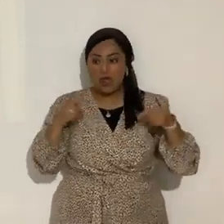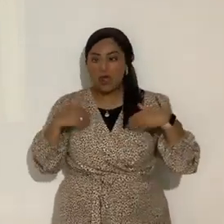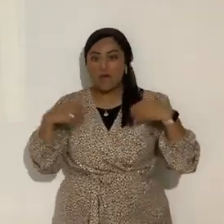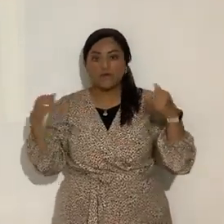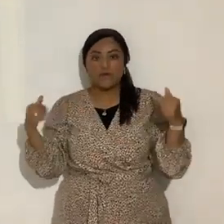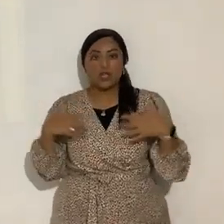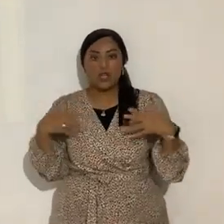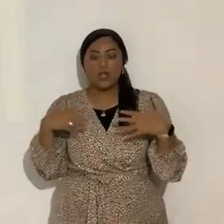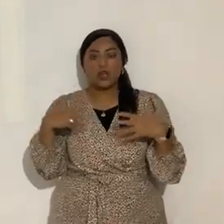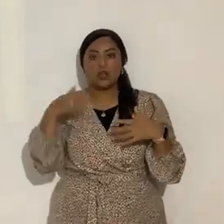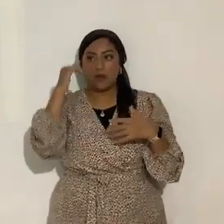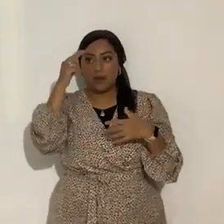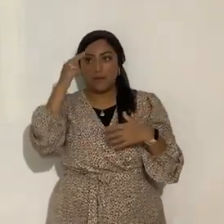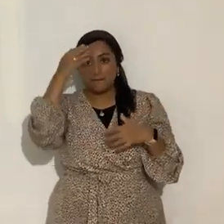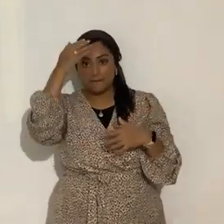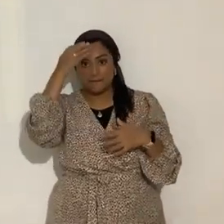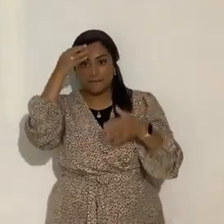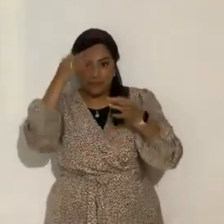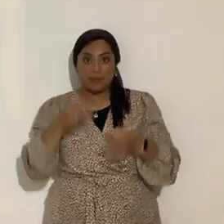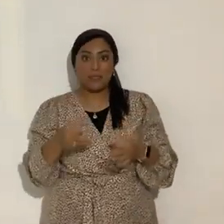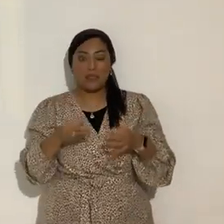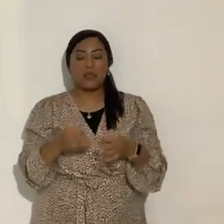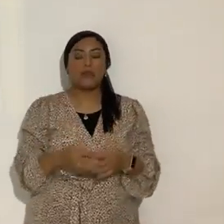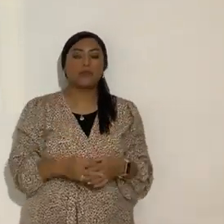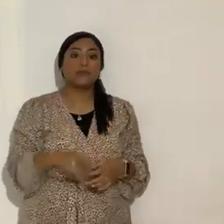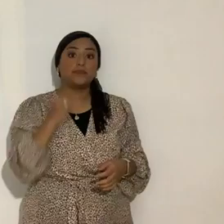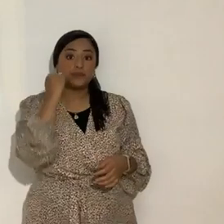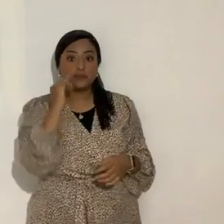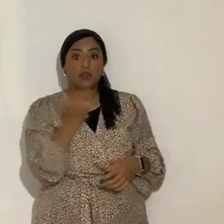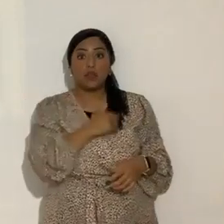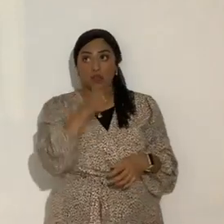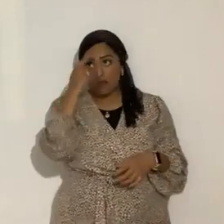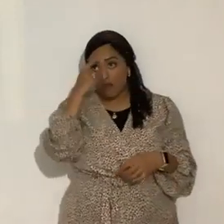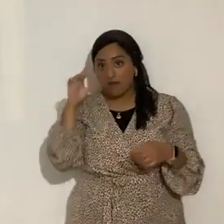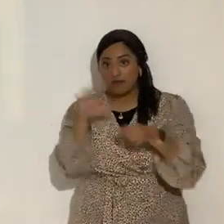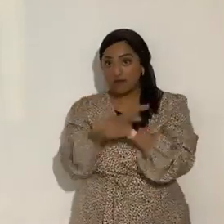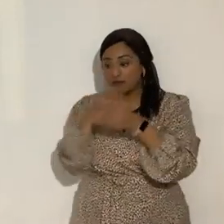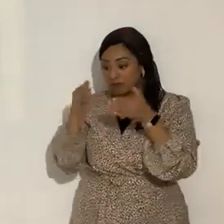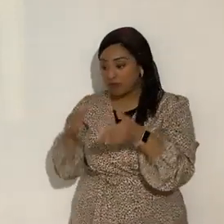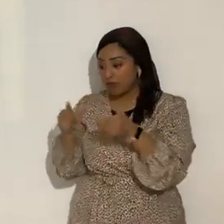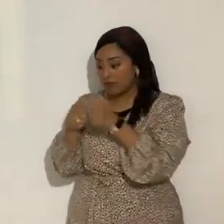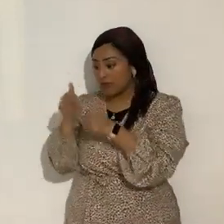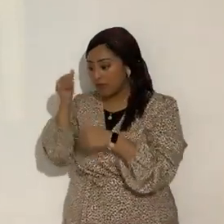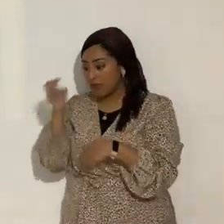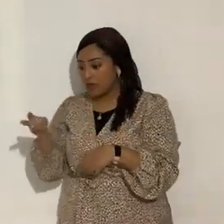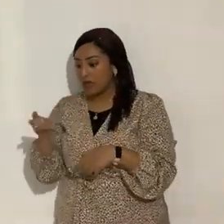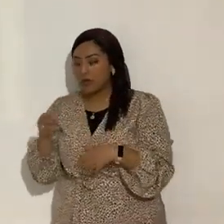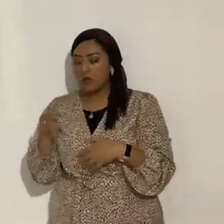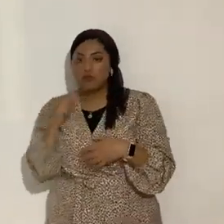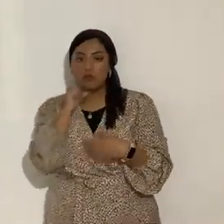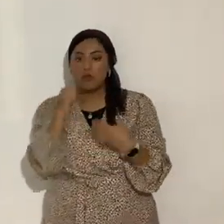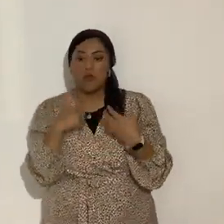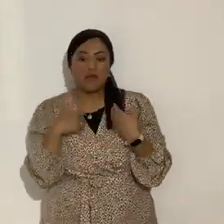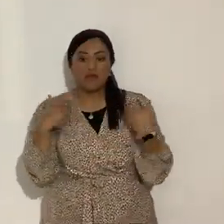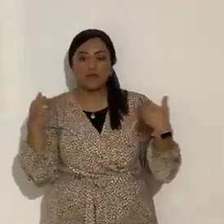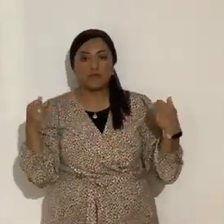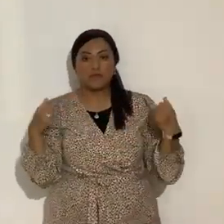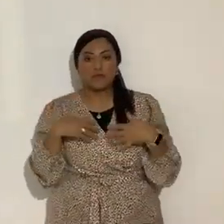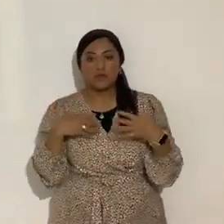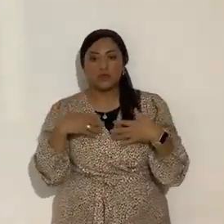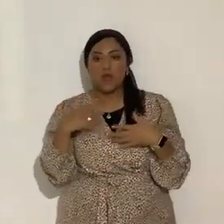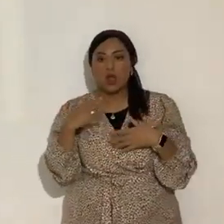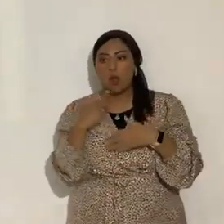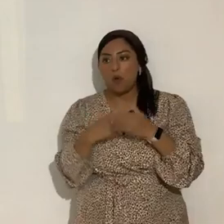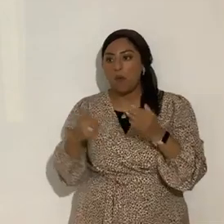la voluntad del Todopoderoso, porque si no tenemos la mente dividida y tenemos nuestra mente totalmente en Yahshua, no tenemos miedo a la voluntad de lo que